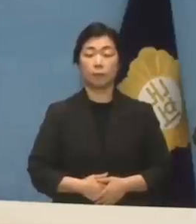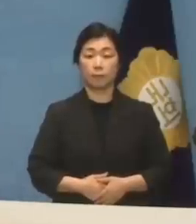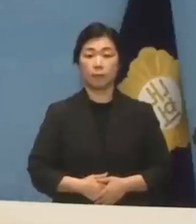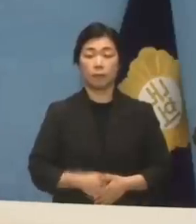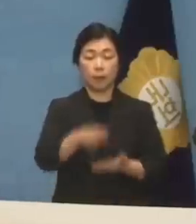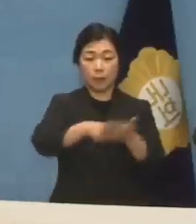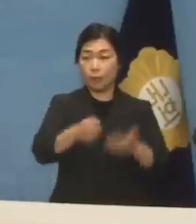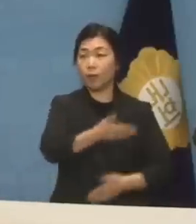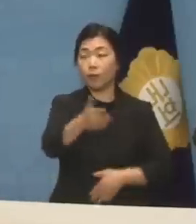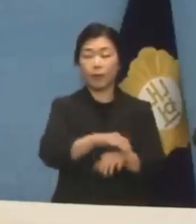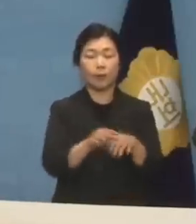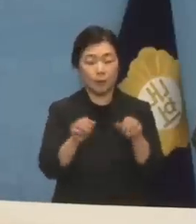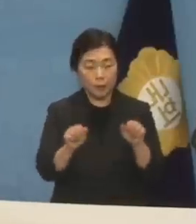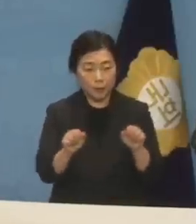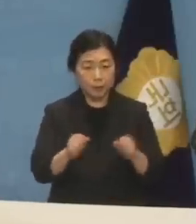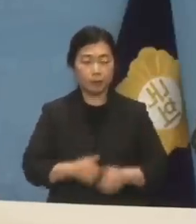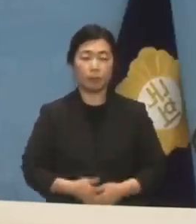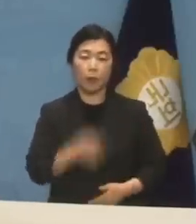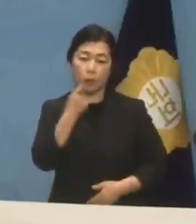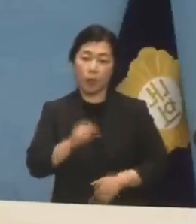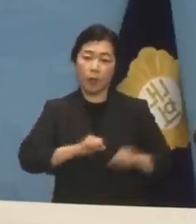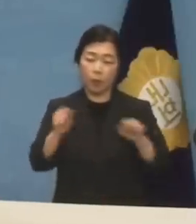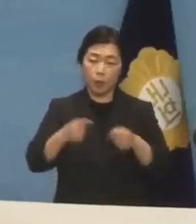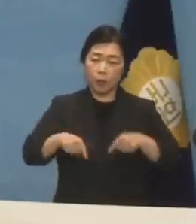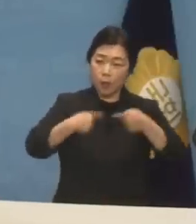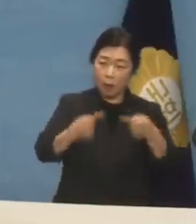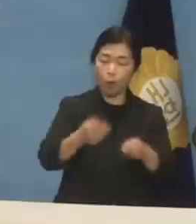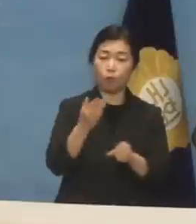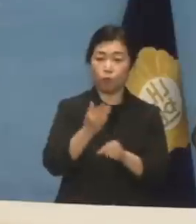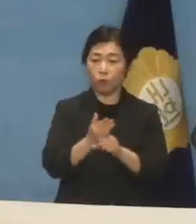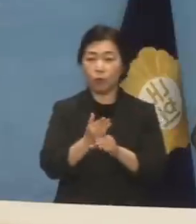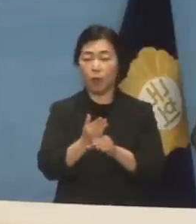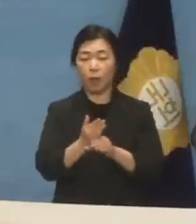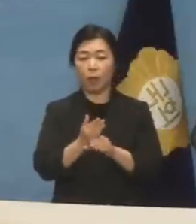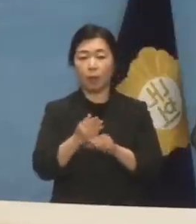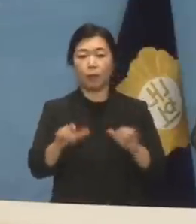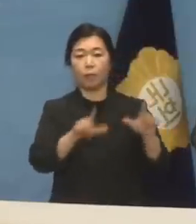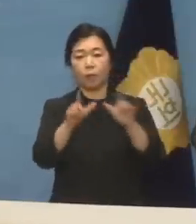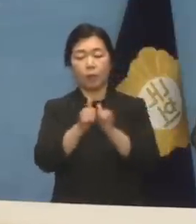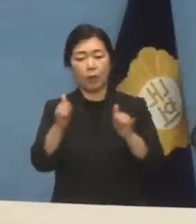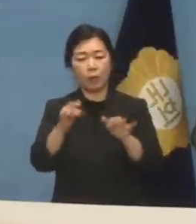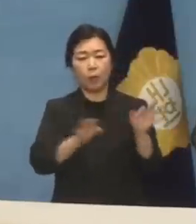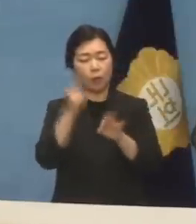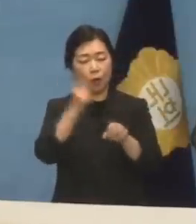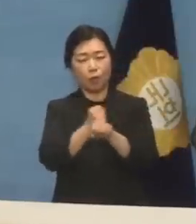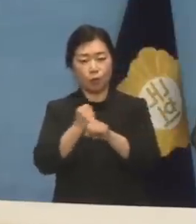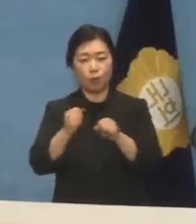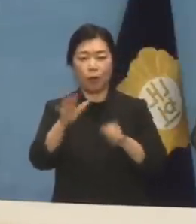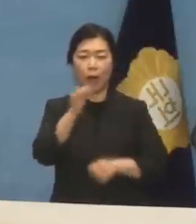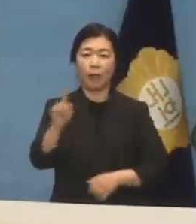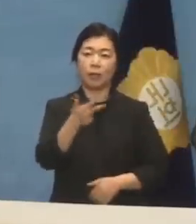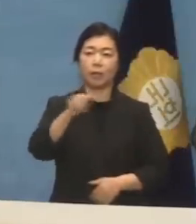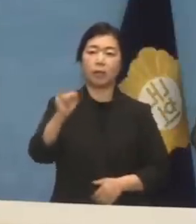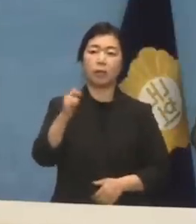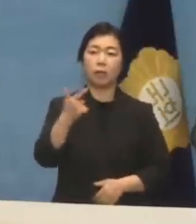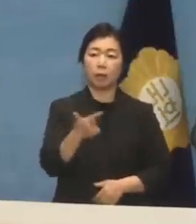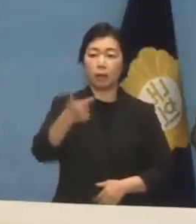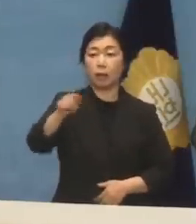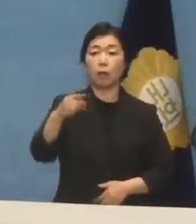예, 기자님들 안녕하십니까? 촛불행동에 참여하고 있는 민생경제연구소 안진걸 소장이라고